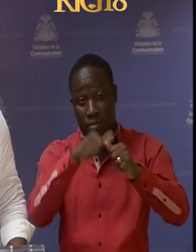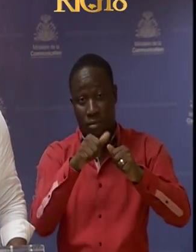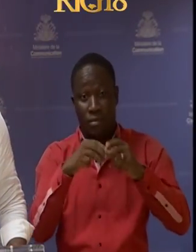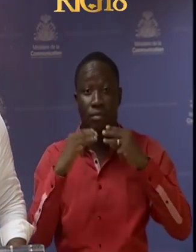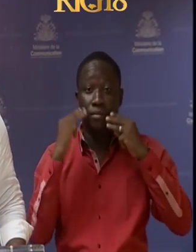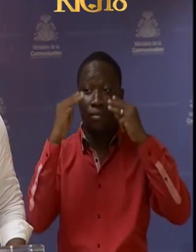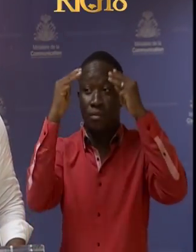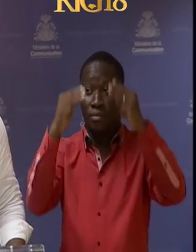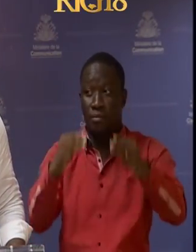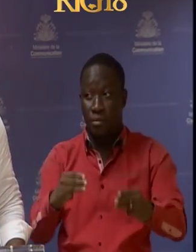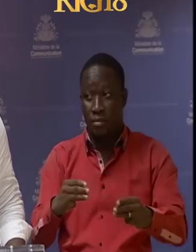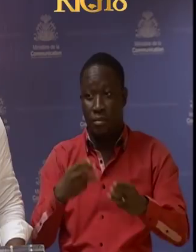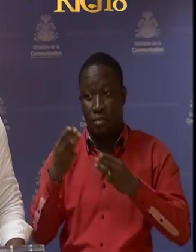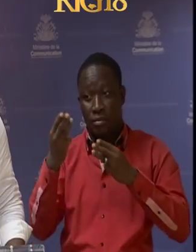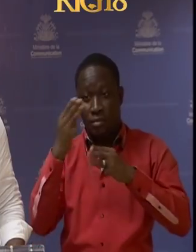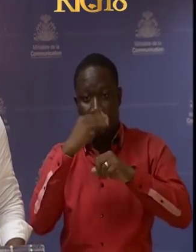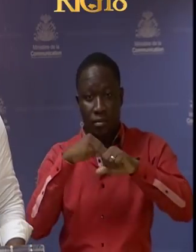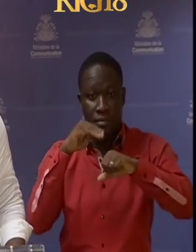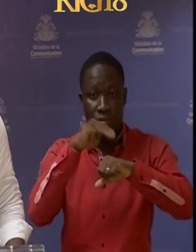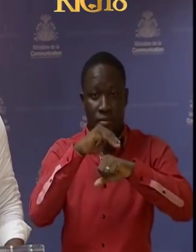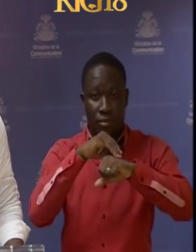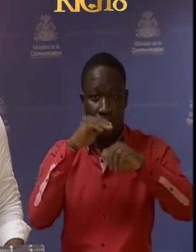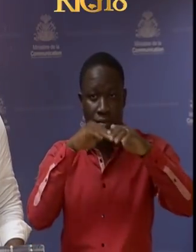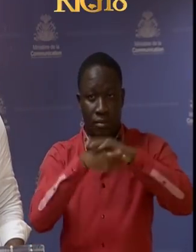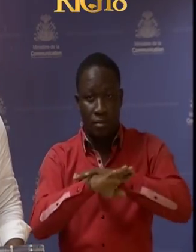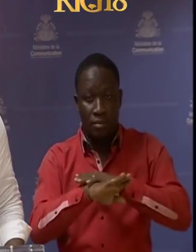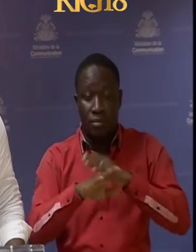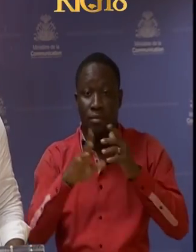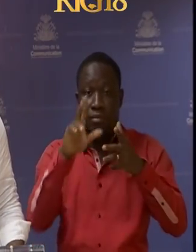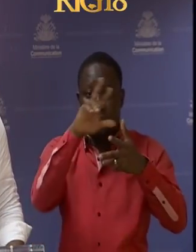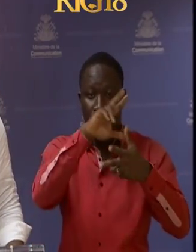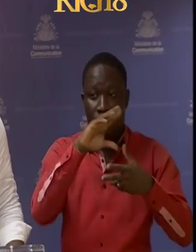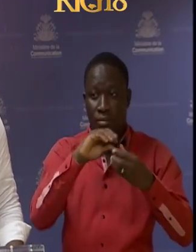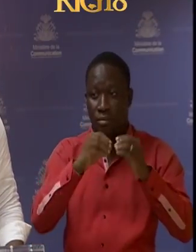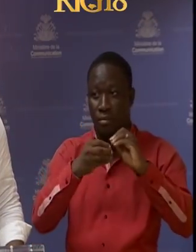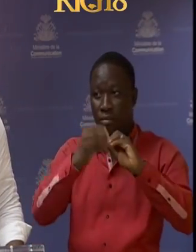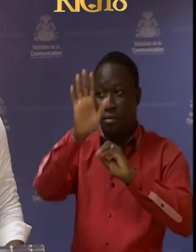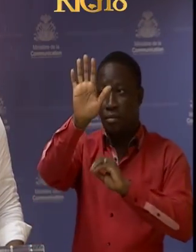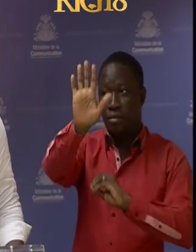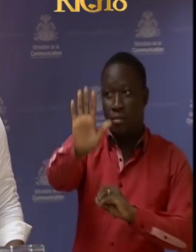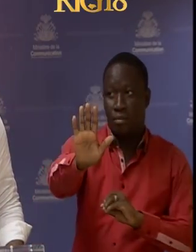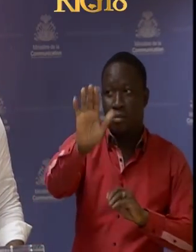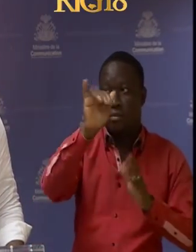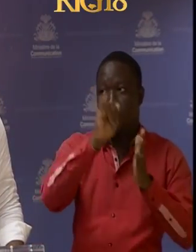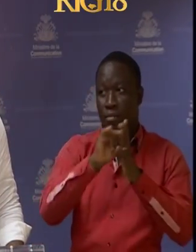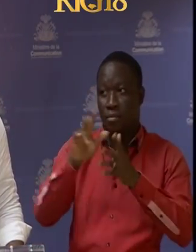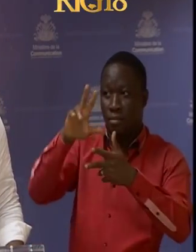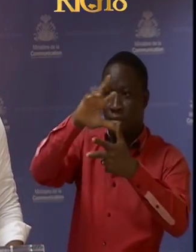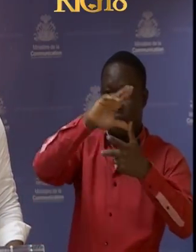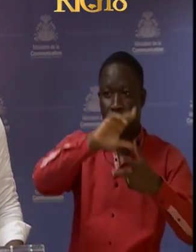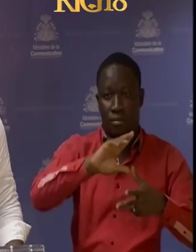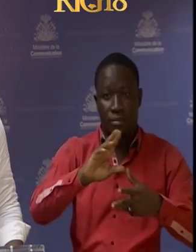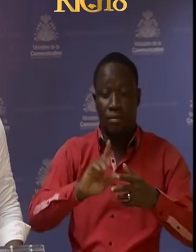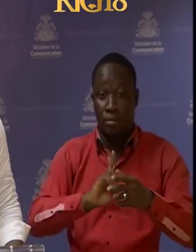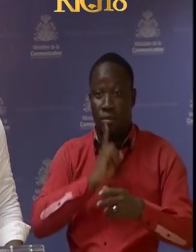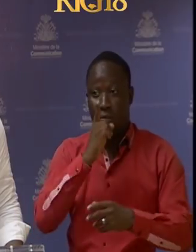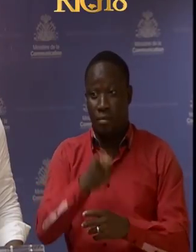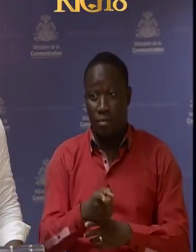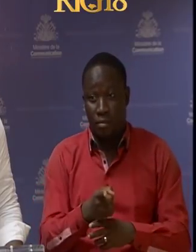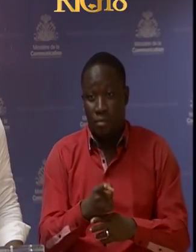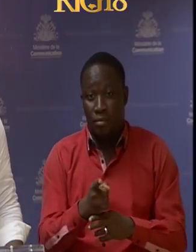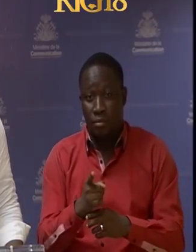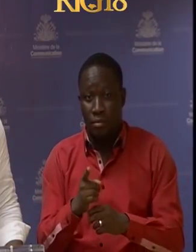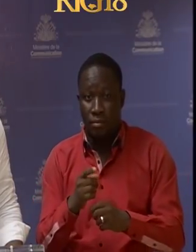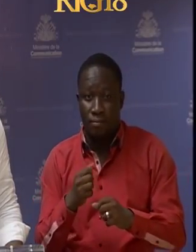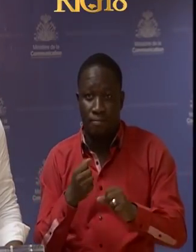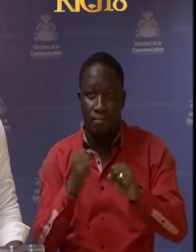que ministre intérieur a sauté bail là à savoir que son cyclone de catégorie 5, donc son cyclone qui est sérieux, impact que